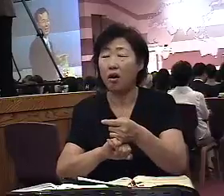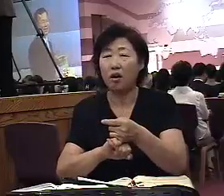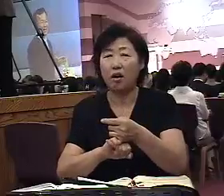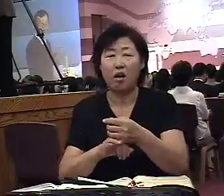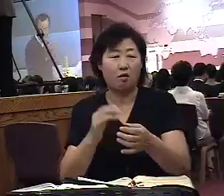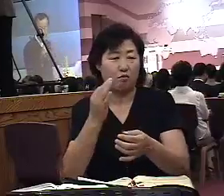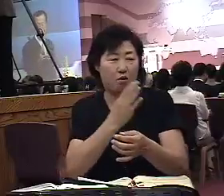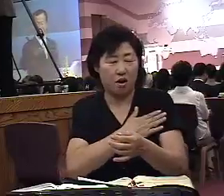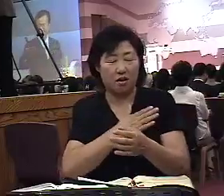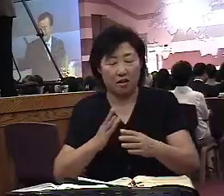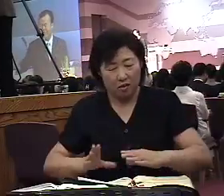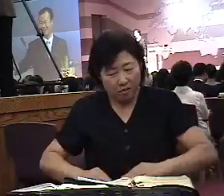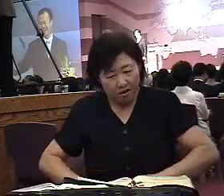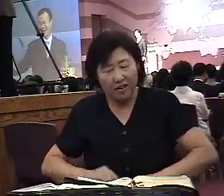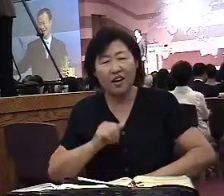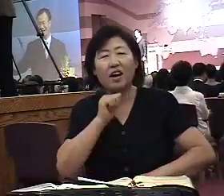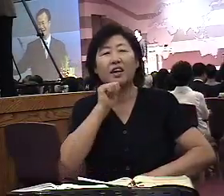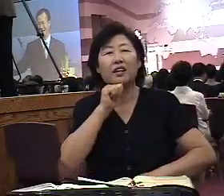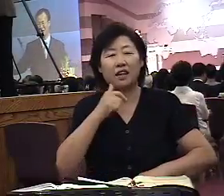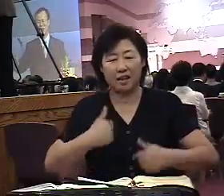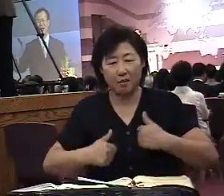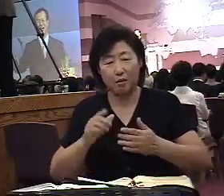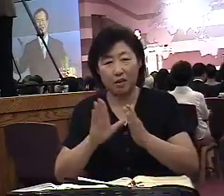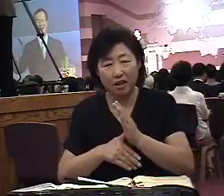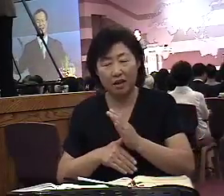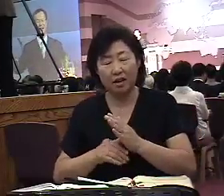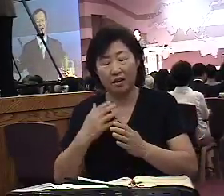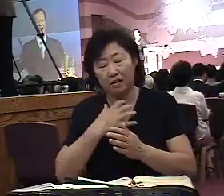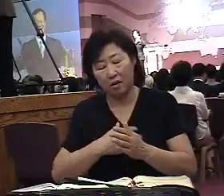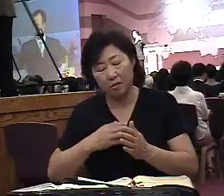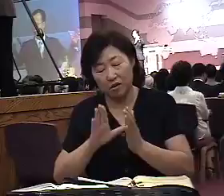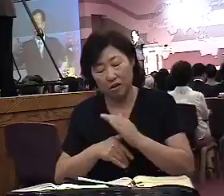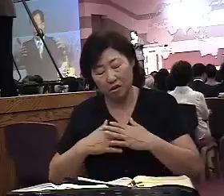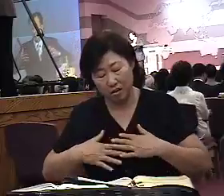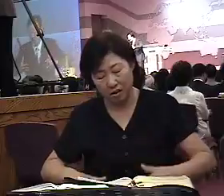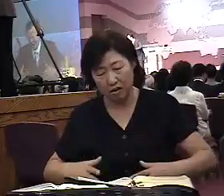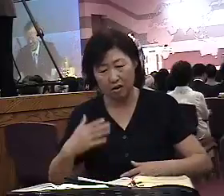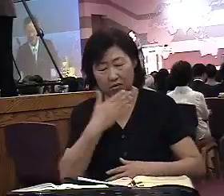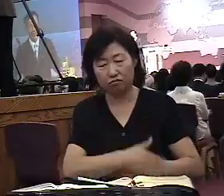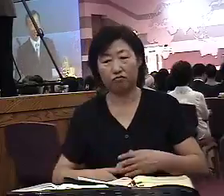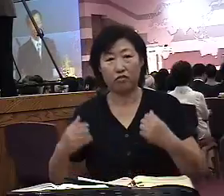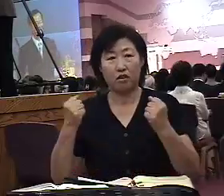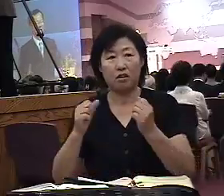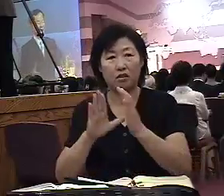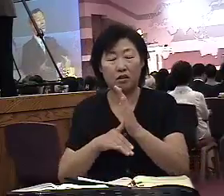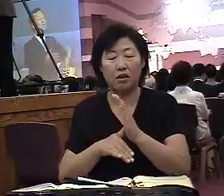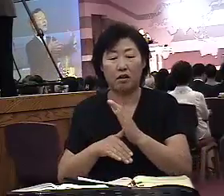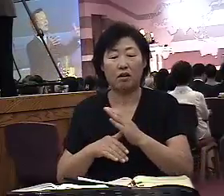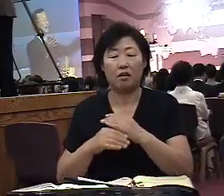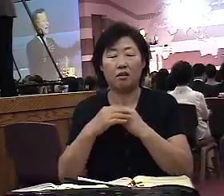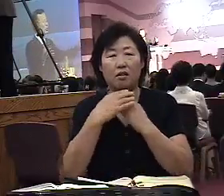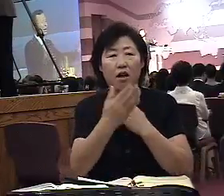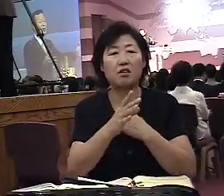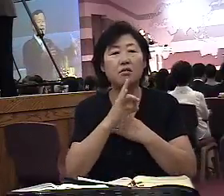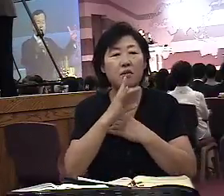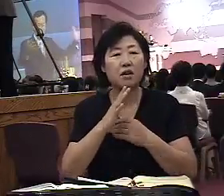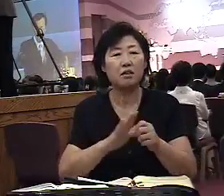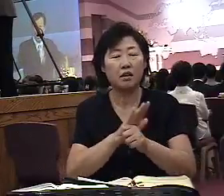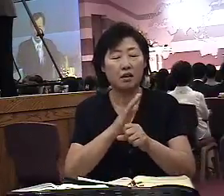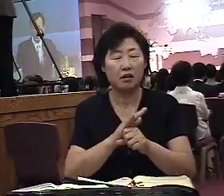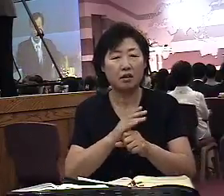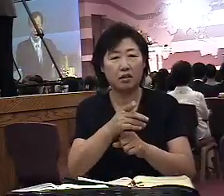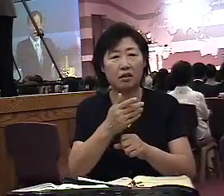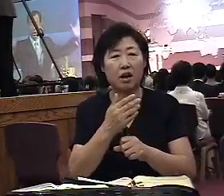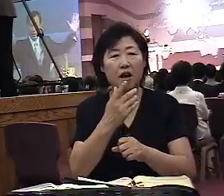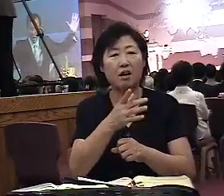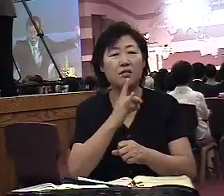때나 기쁠 때나 슬플 때나 연약할 때나 강건할 때나 연약할 때에도 당신만을 사랑하고 당신에게